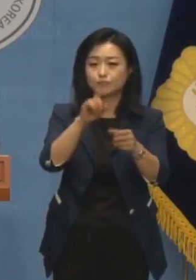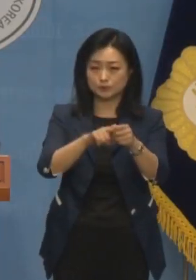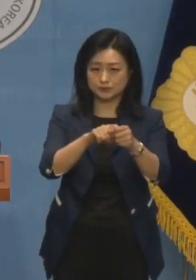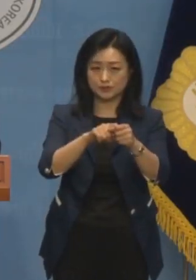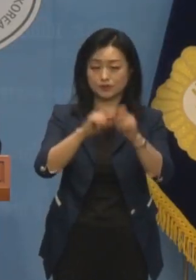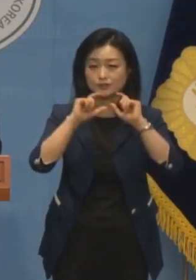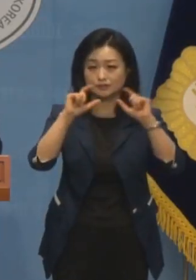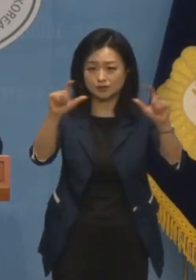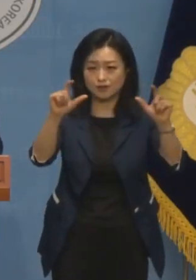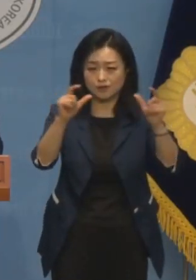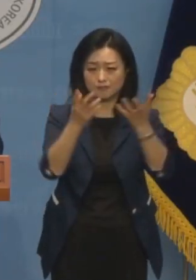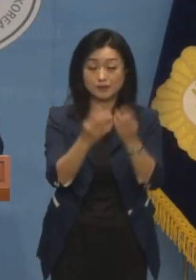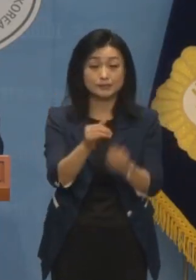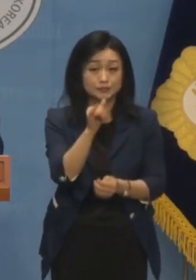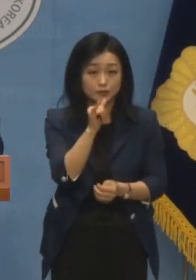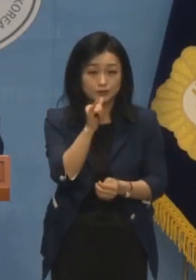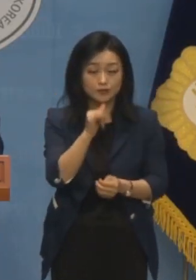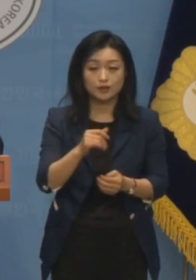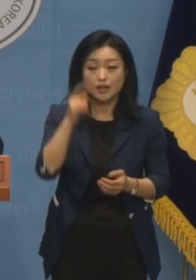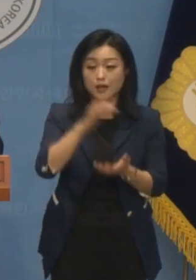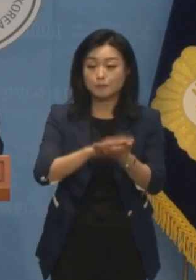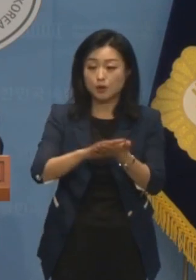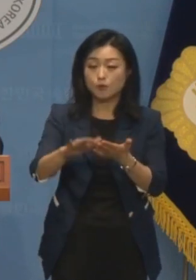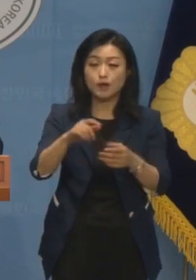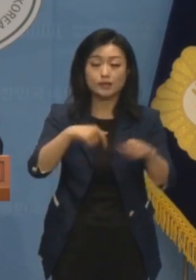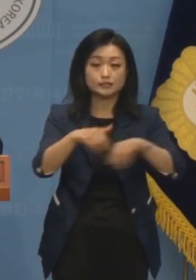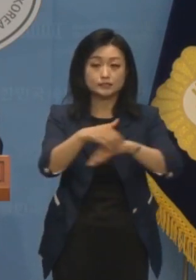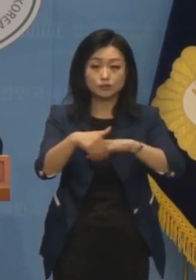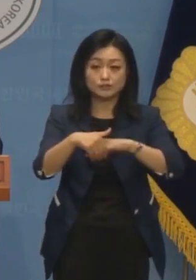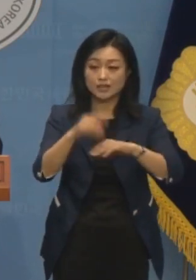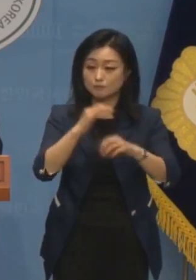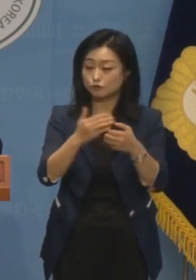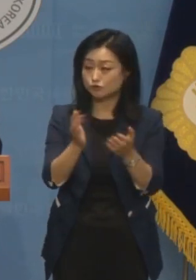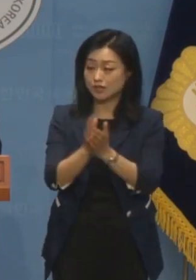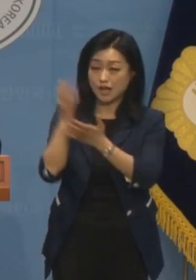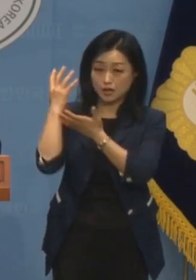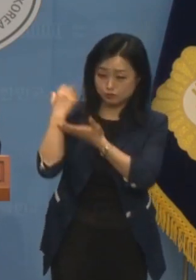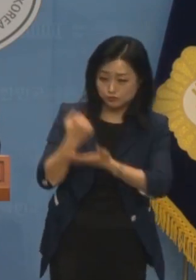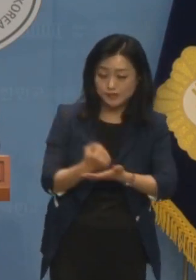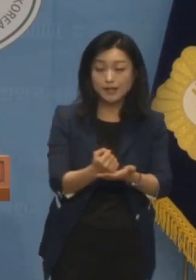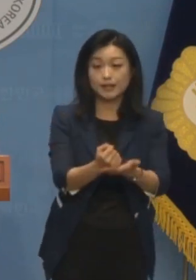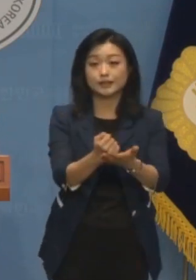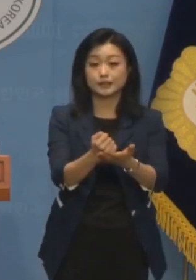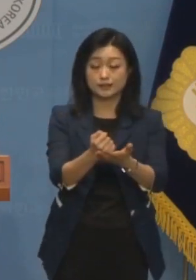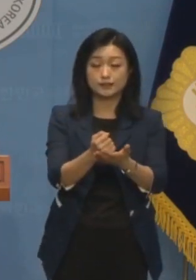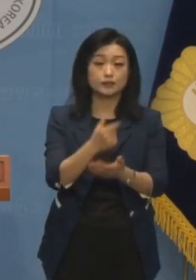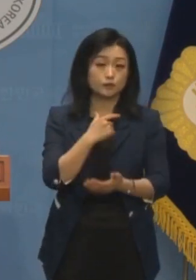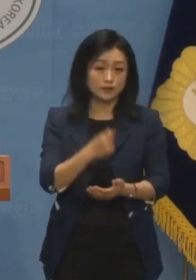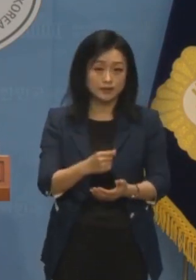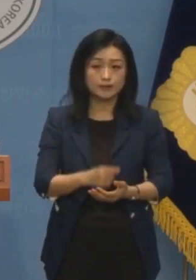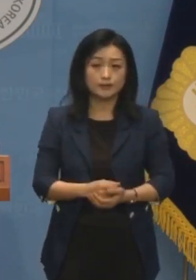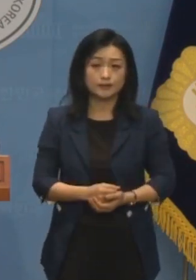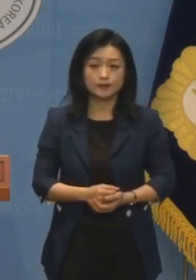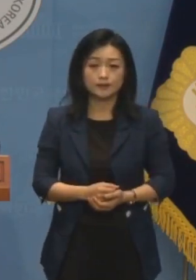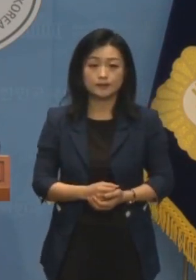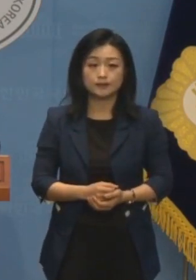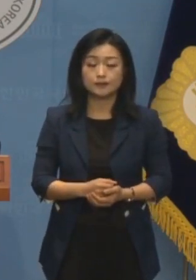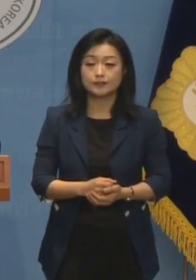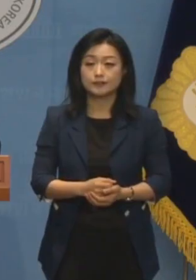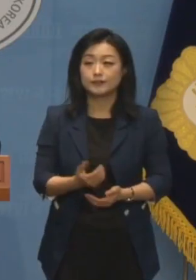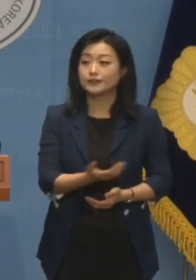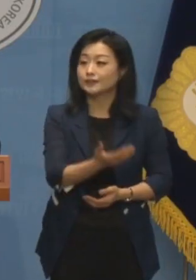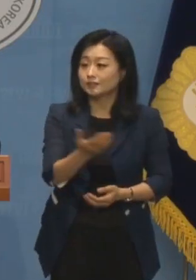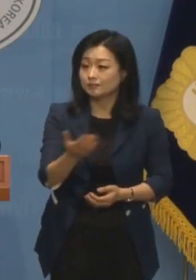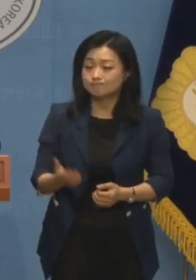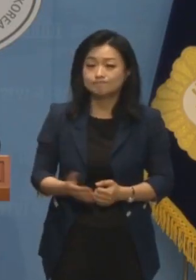금자탑입니다. 한반도 평화정책은 우리 민주당의 유산이자 대한민국 미래의 이정표입니다. 존경하고 사랑하는